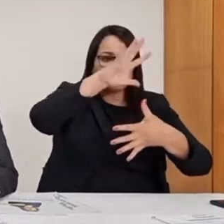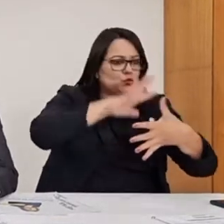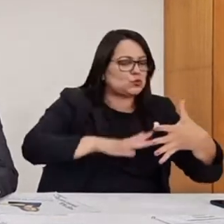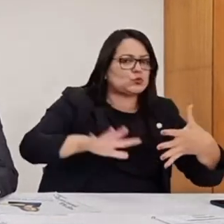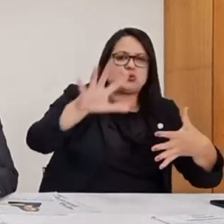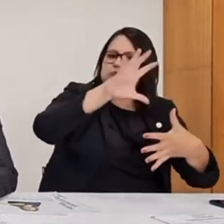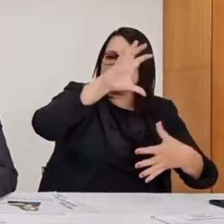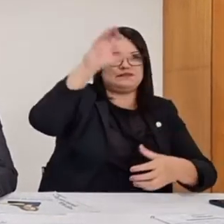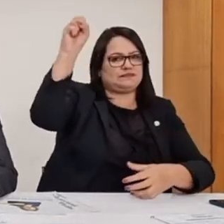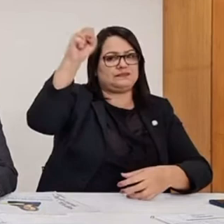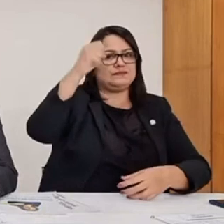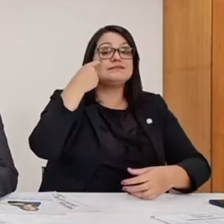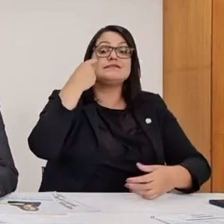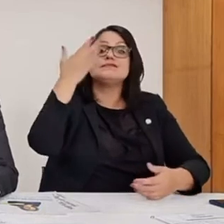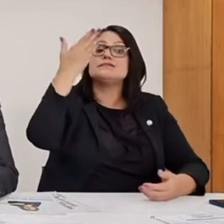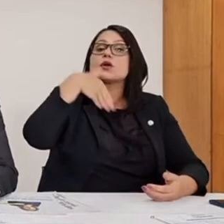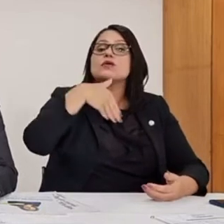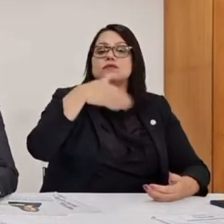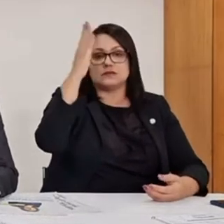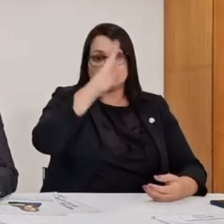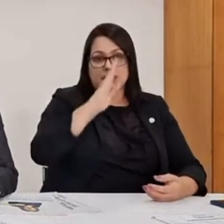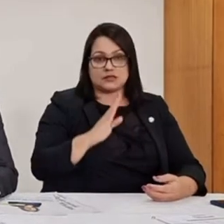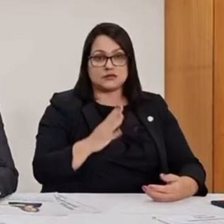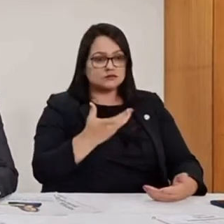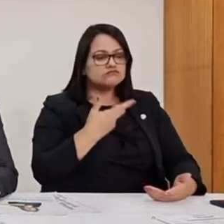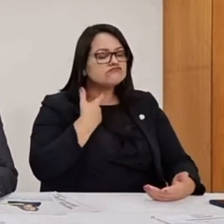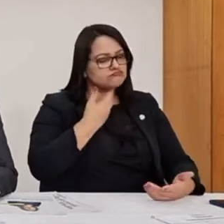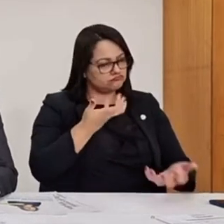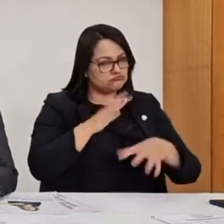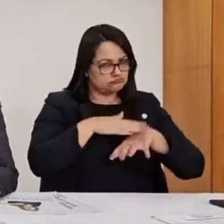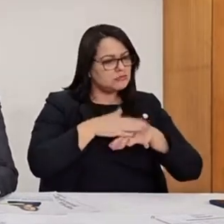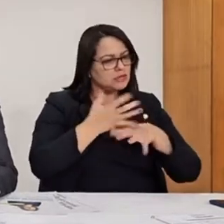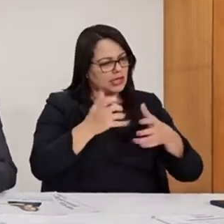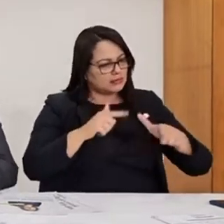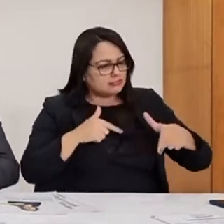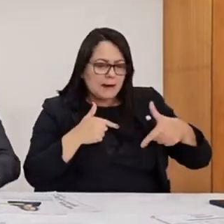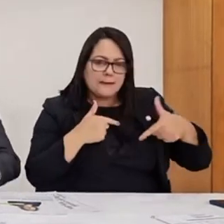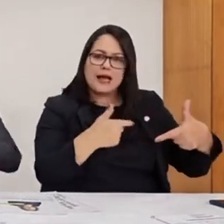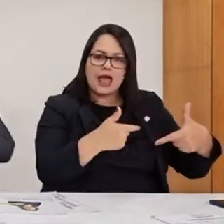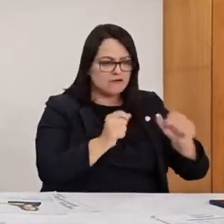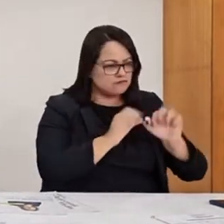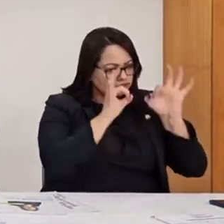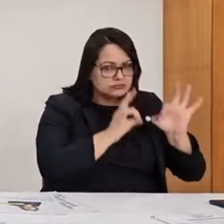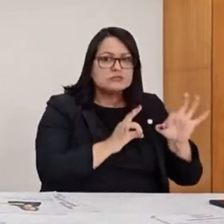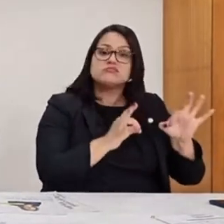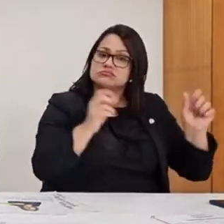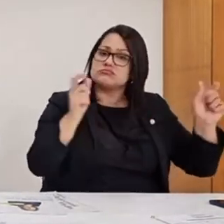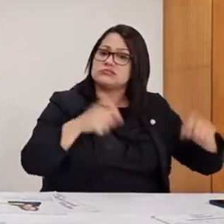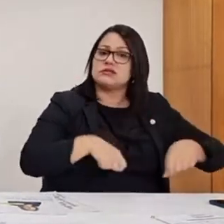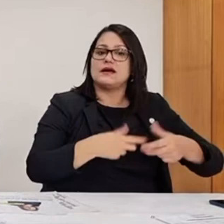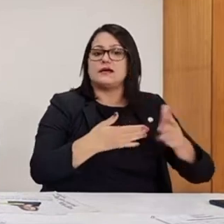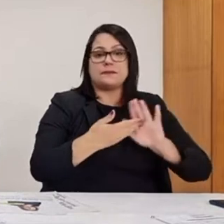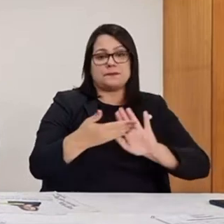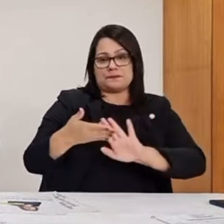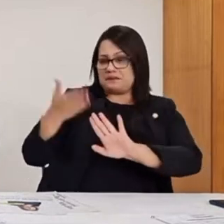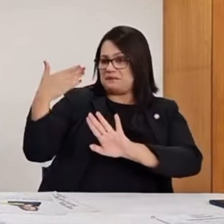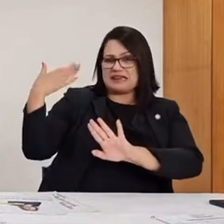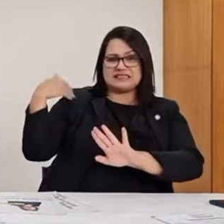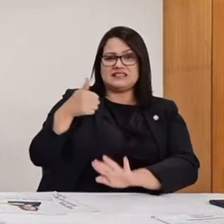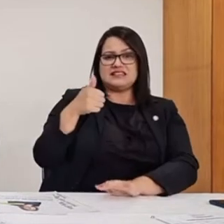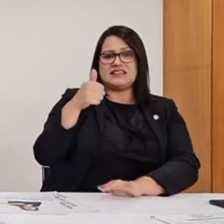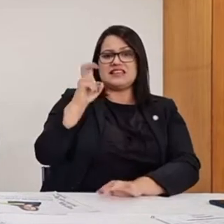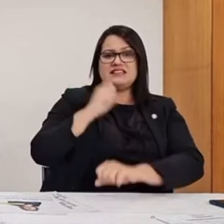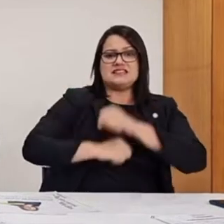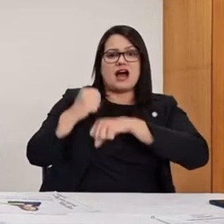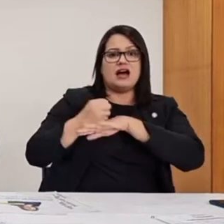gente, o Brasil, quando quer trabalhar e fazer bem feito, ele faz. A gente vinha num governo, há 15